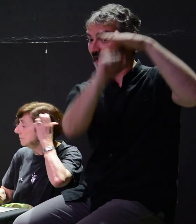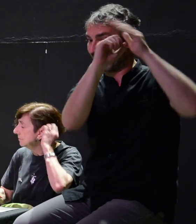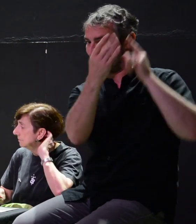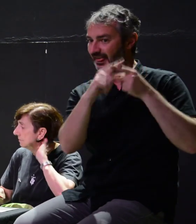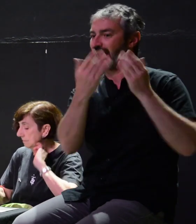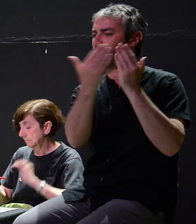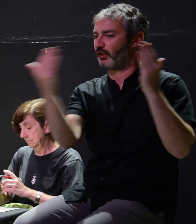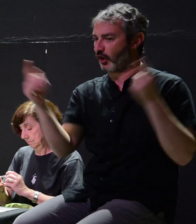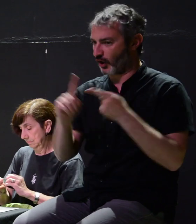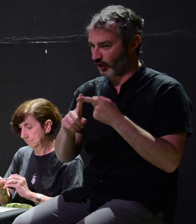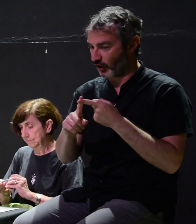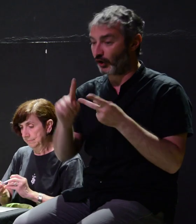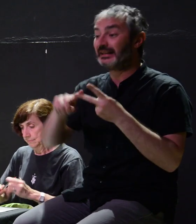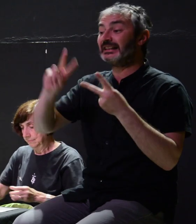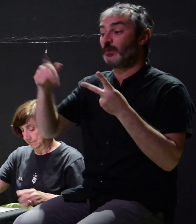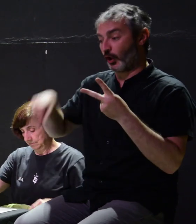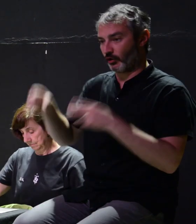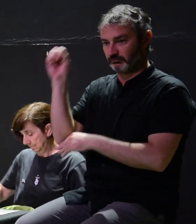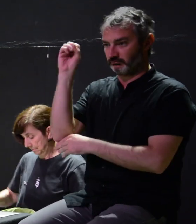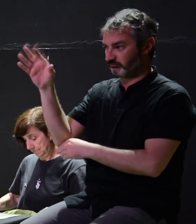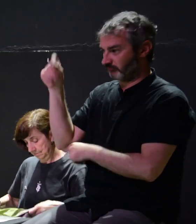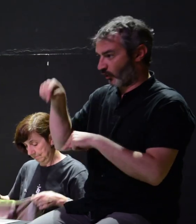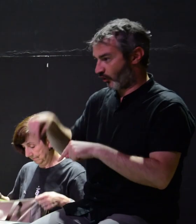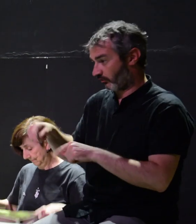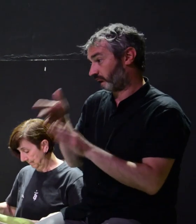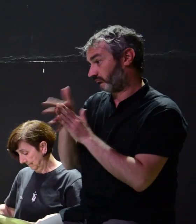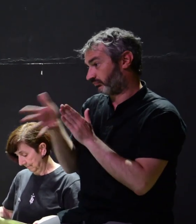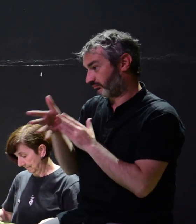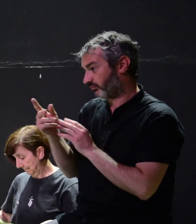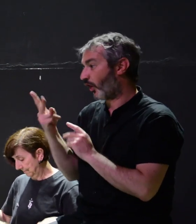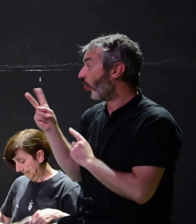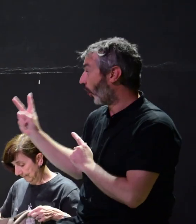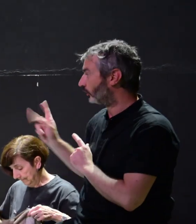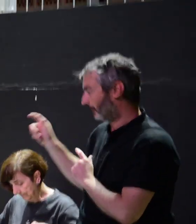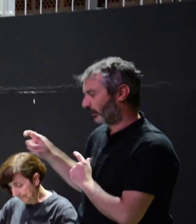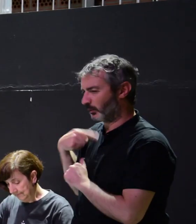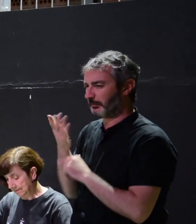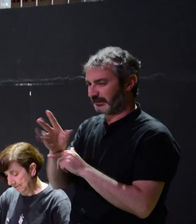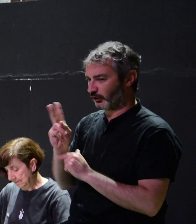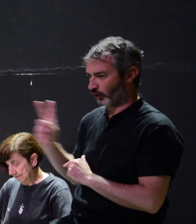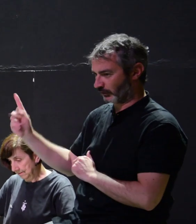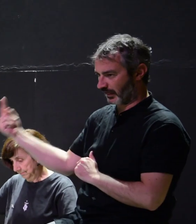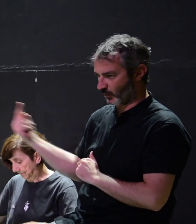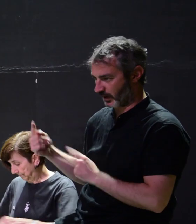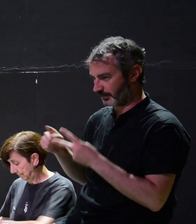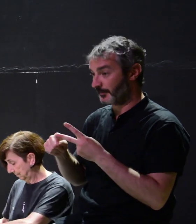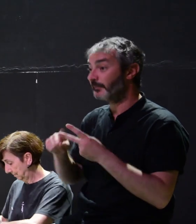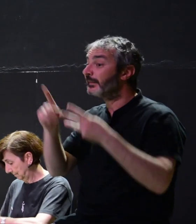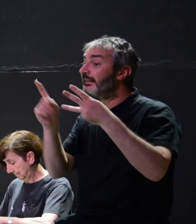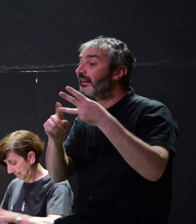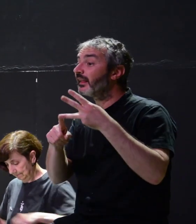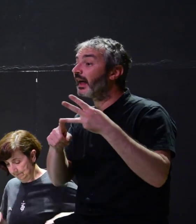L'altra és aquesta conversa que tindrem avui amb aquestes dues historiadores que ja us presento. I la